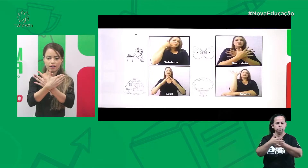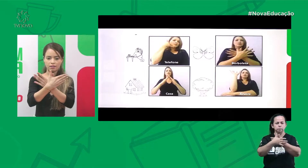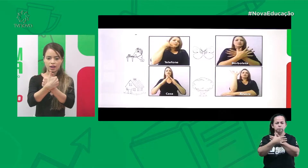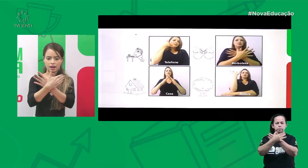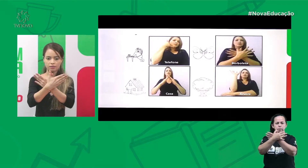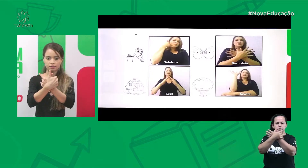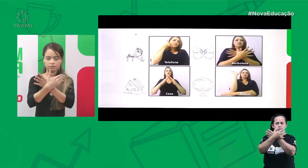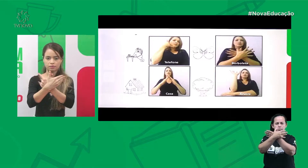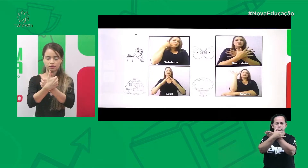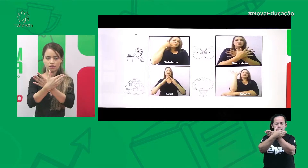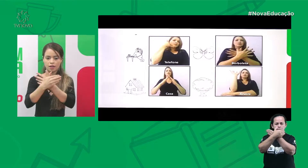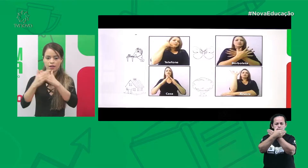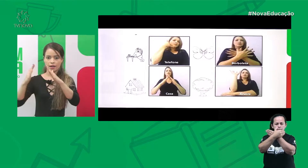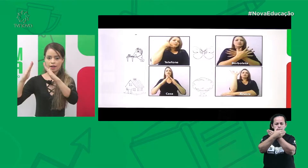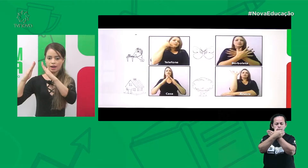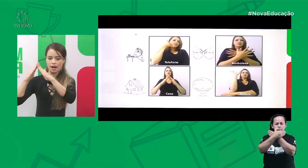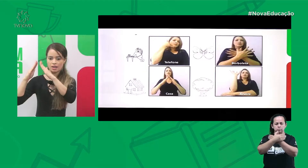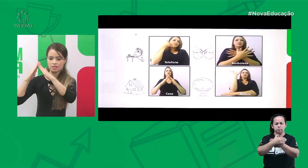borboleta,